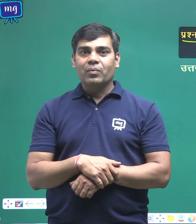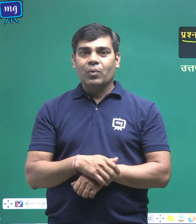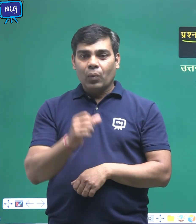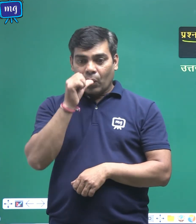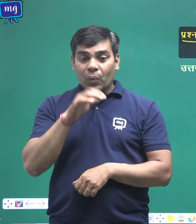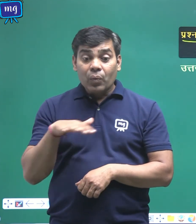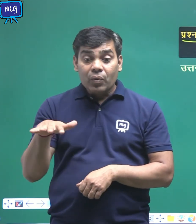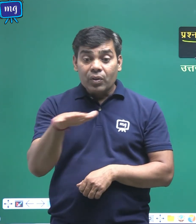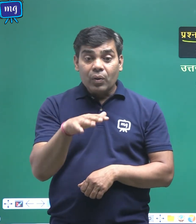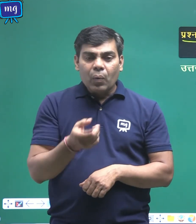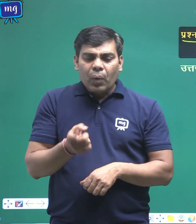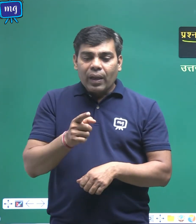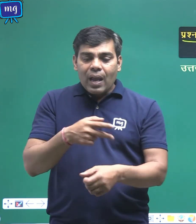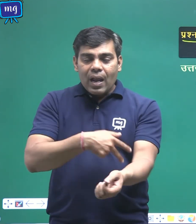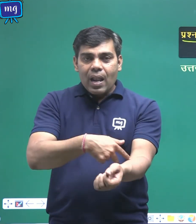झीलों के नाम